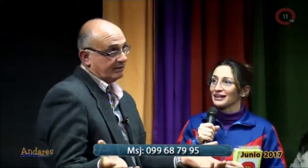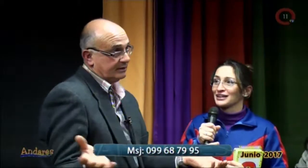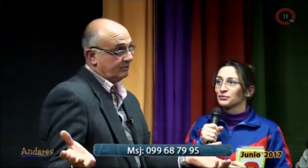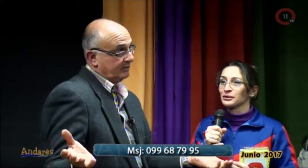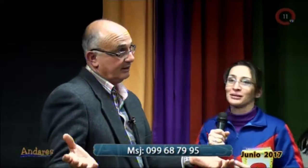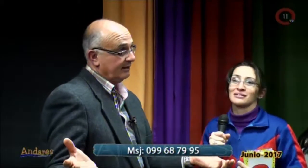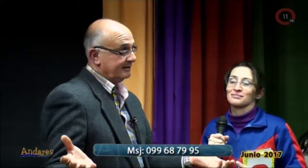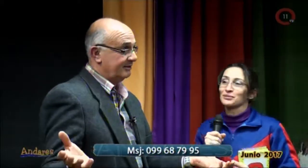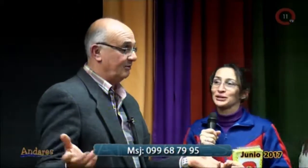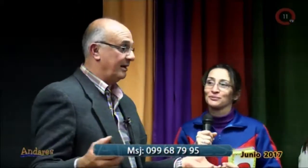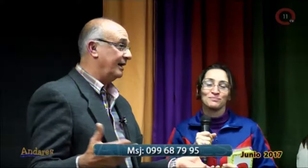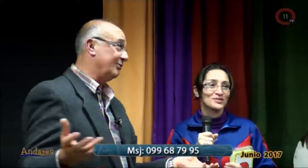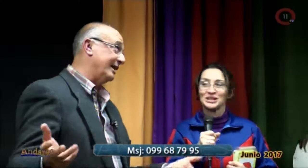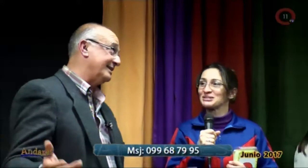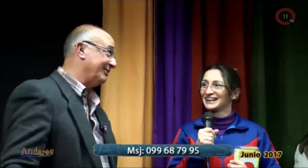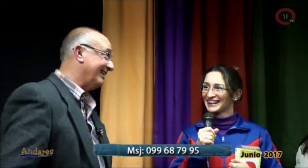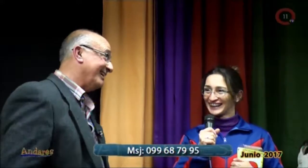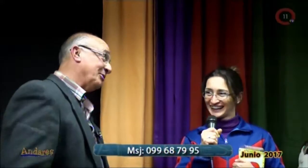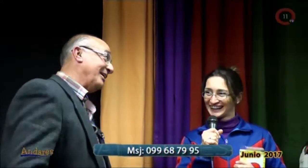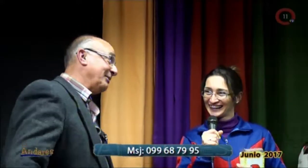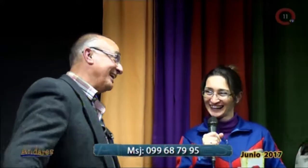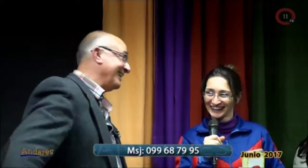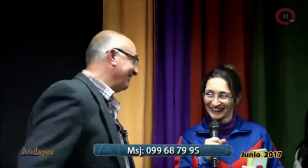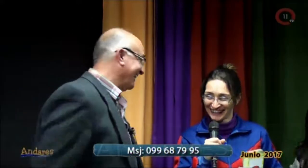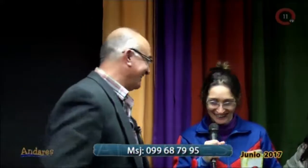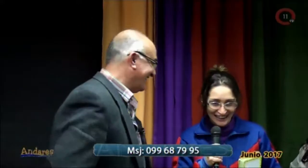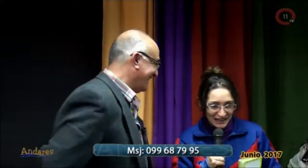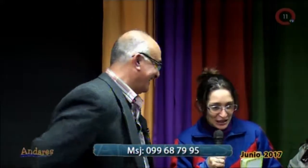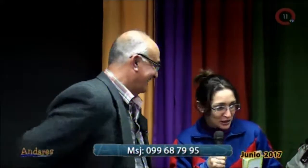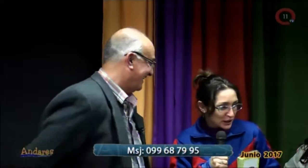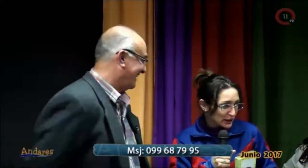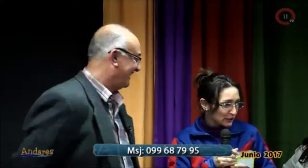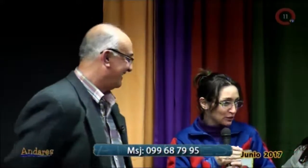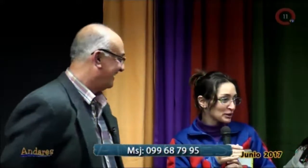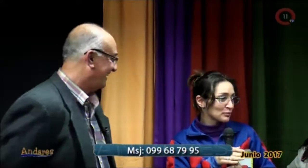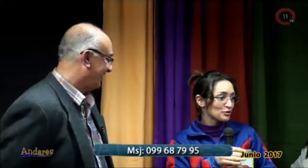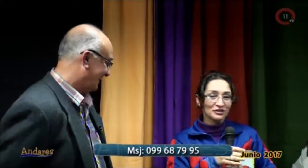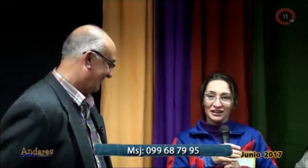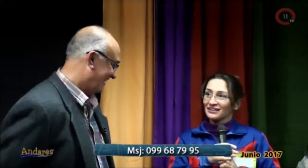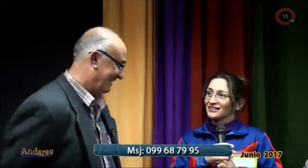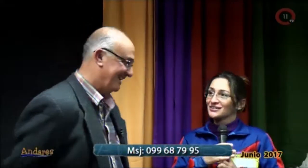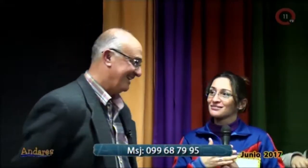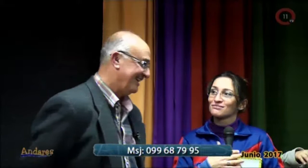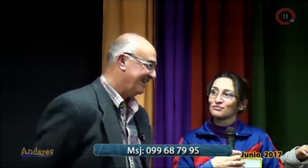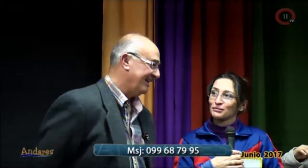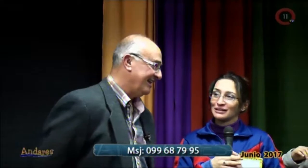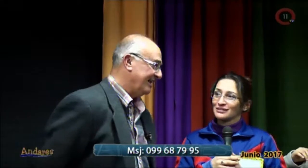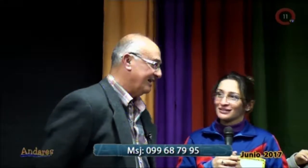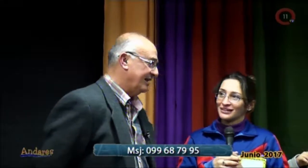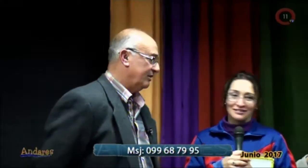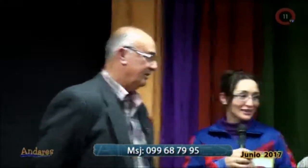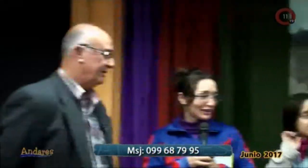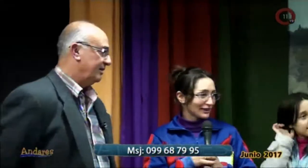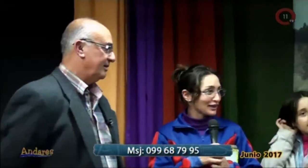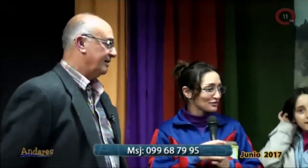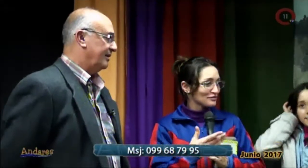Novedades nuevas Bueno Vaya la redundancia, no Novedades viejas no hay Bueno, tenemos dos integrantes nuevas que se